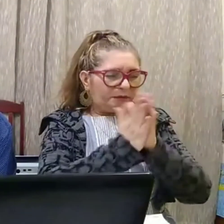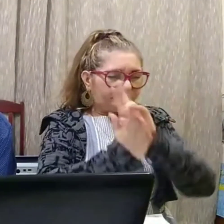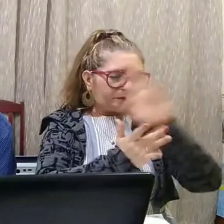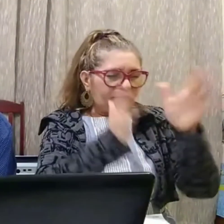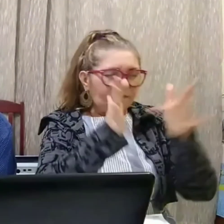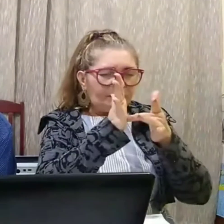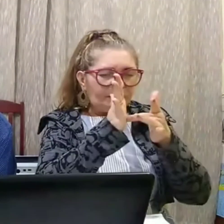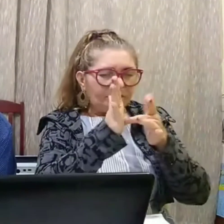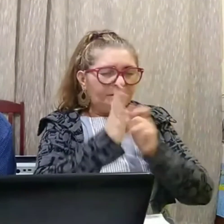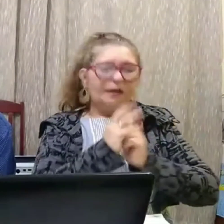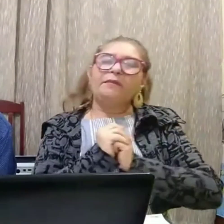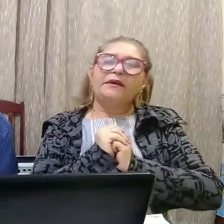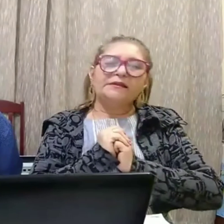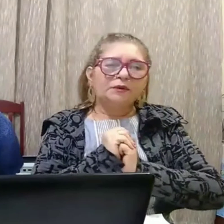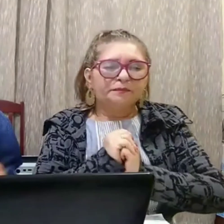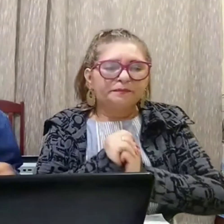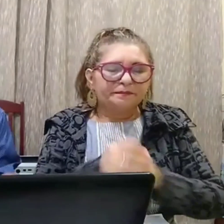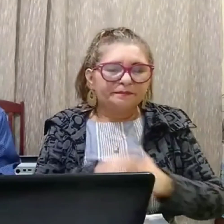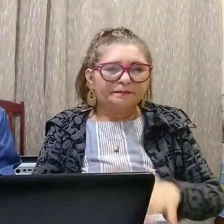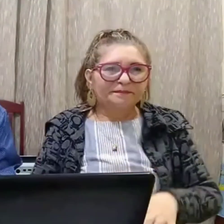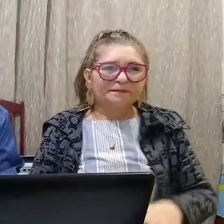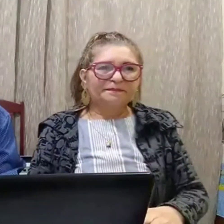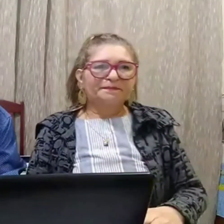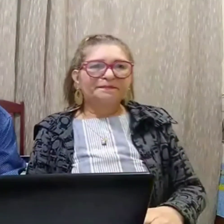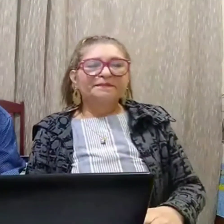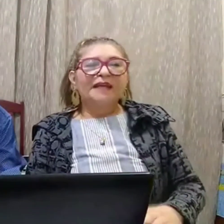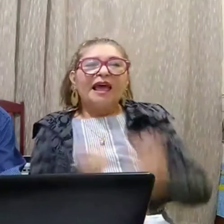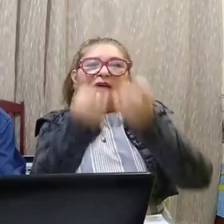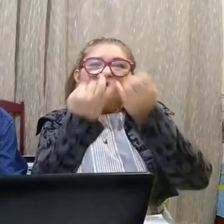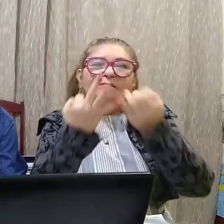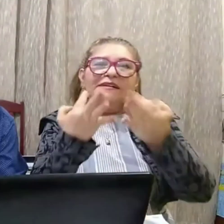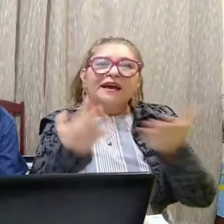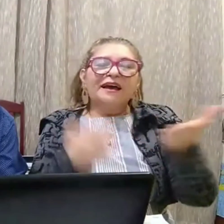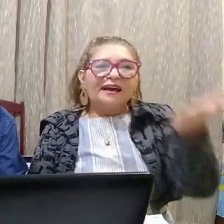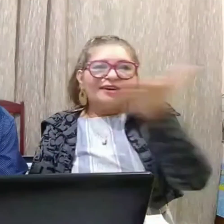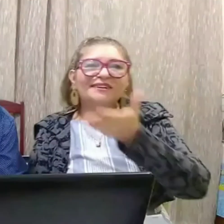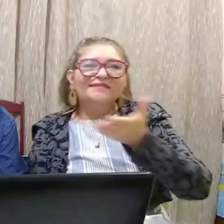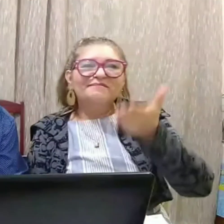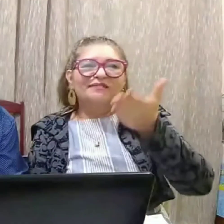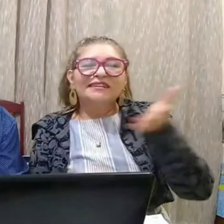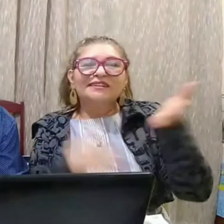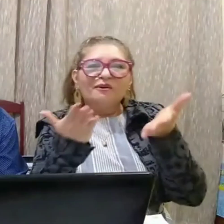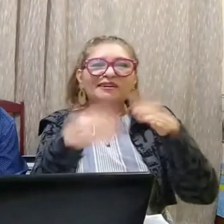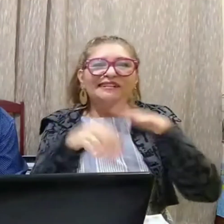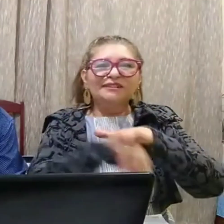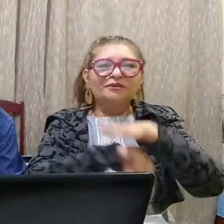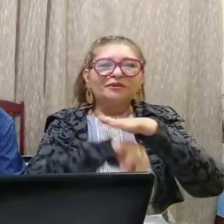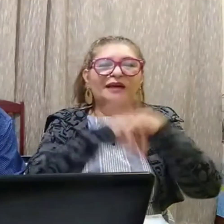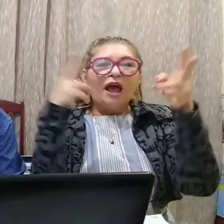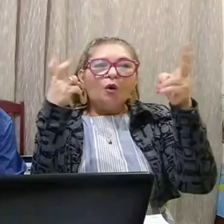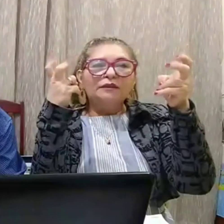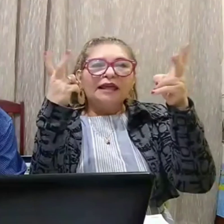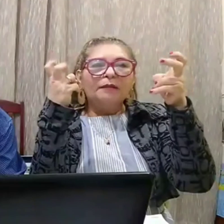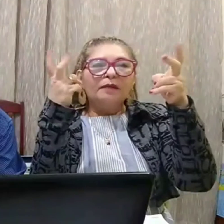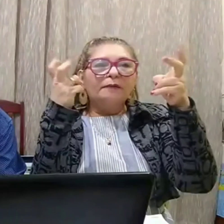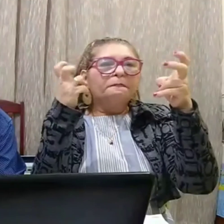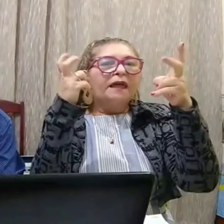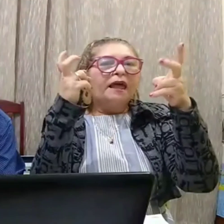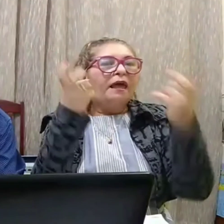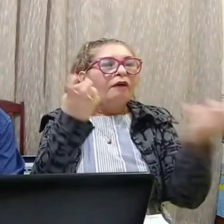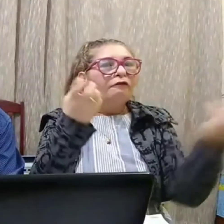nome de Jesus. Amém. Amém. Amados, queridos, hoje à noite o nosso tema é voltando